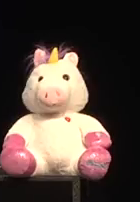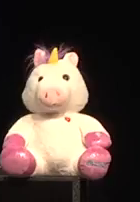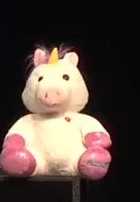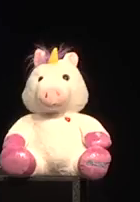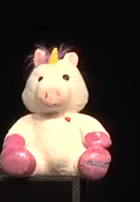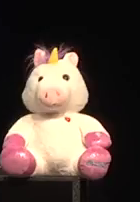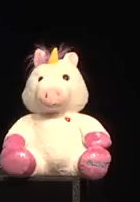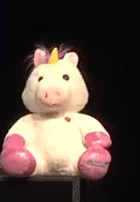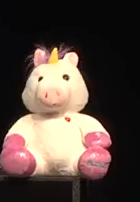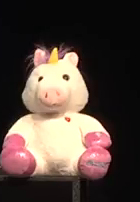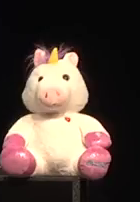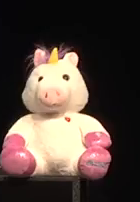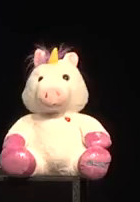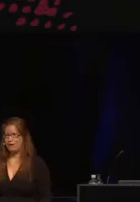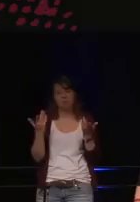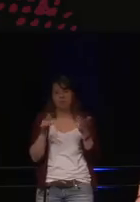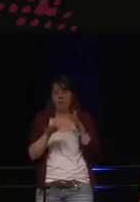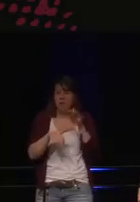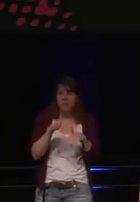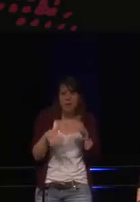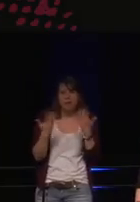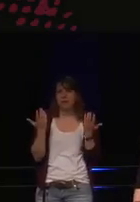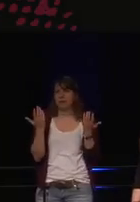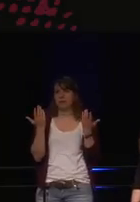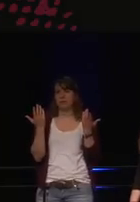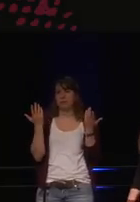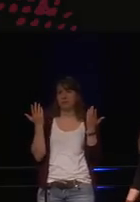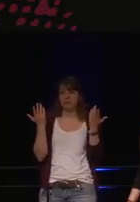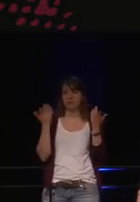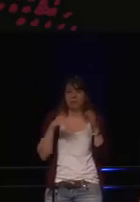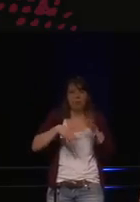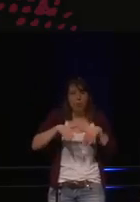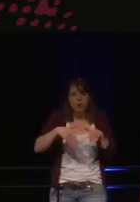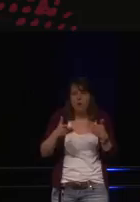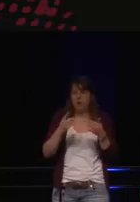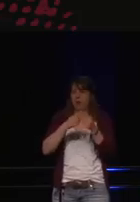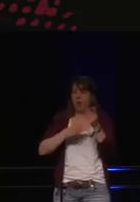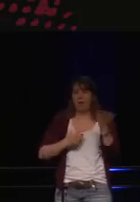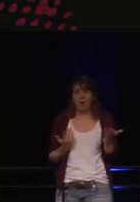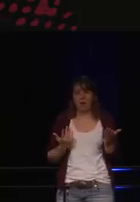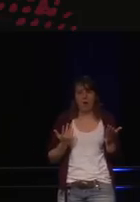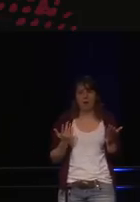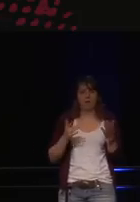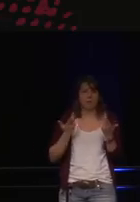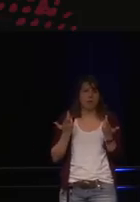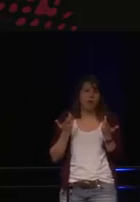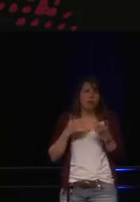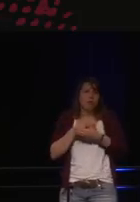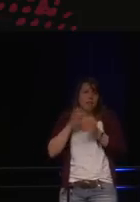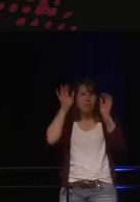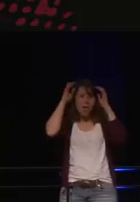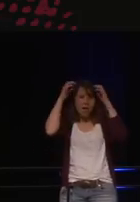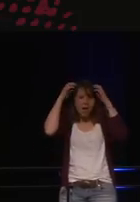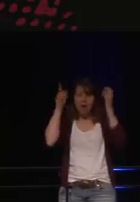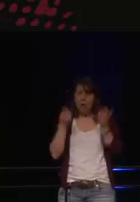ejemplo, osos, robots, muñecas, son todos muy inseguros. Varios de ellos